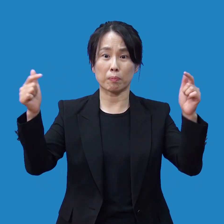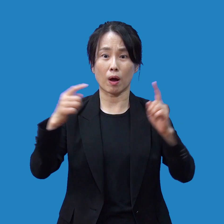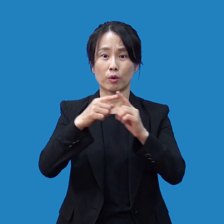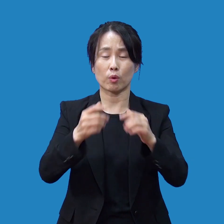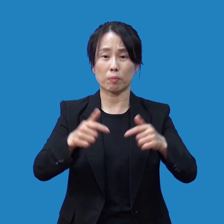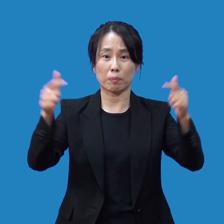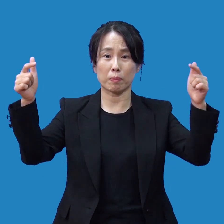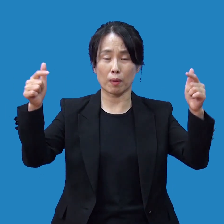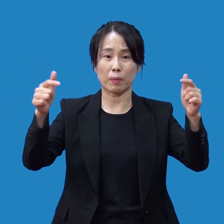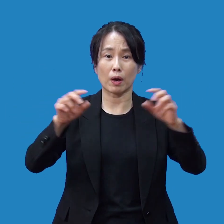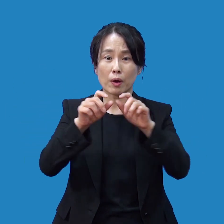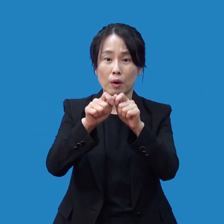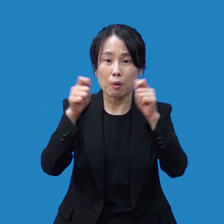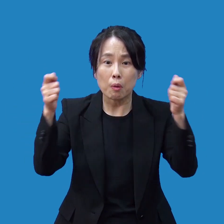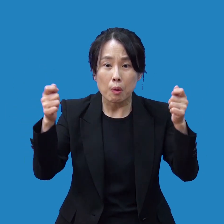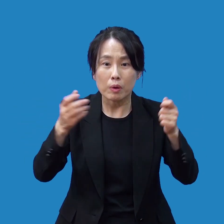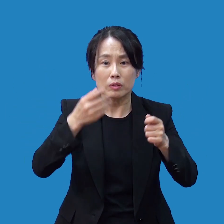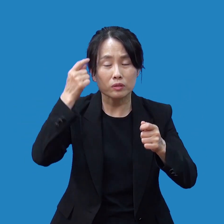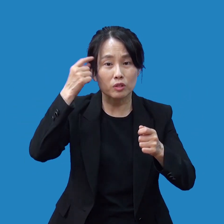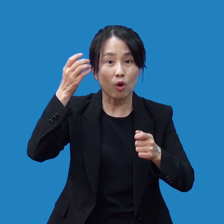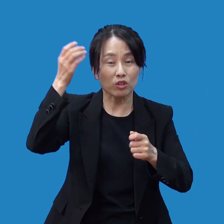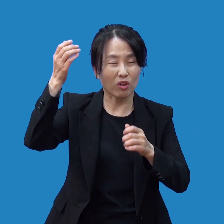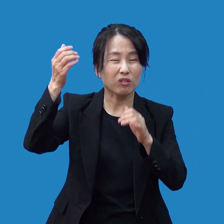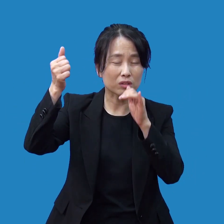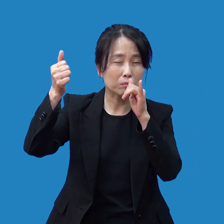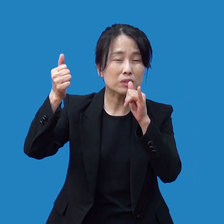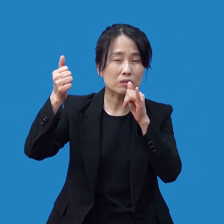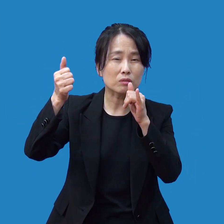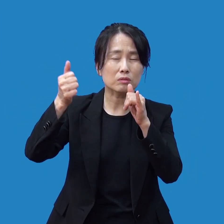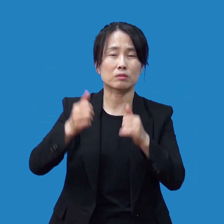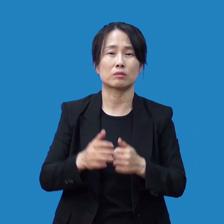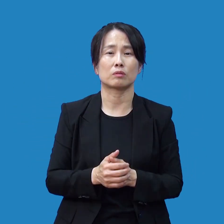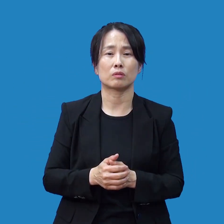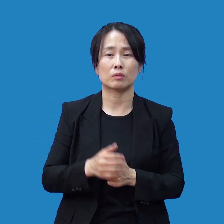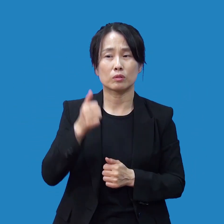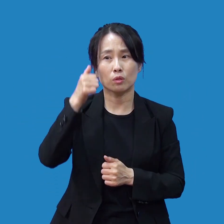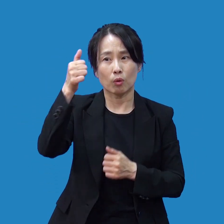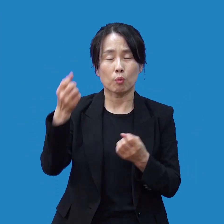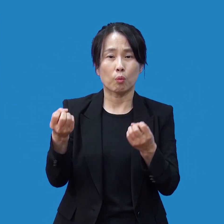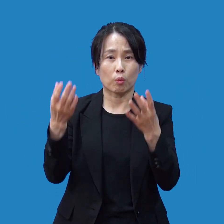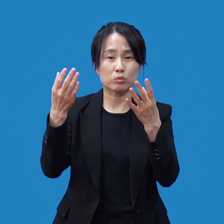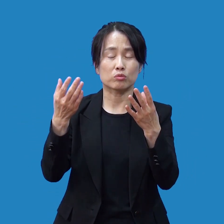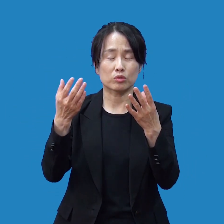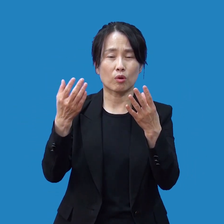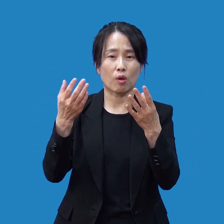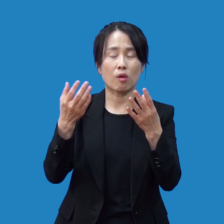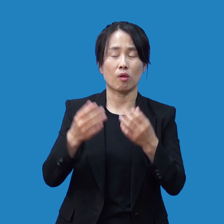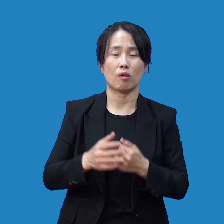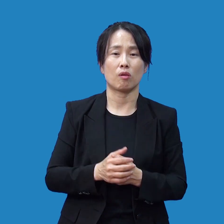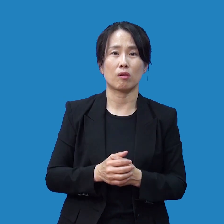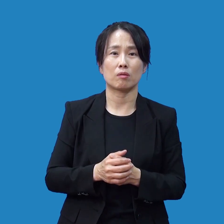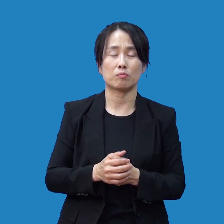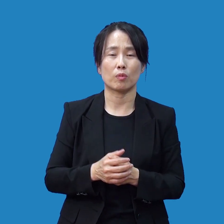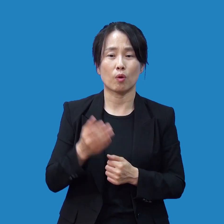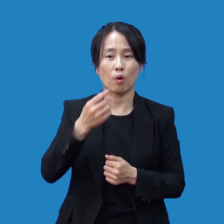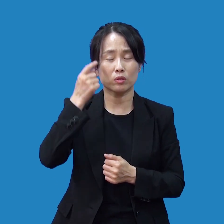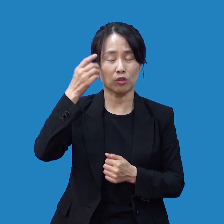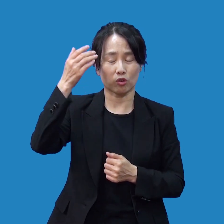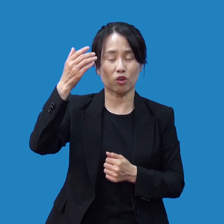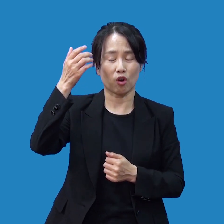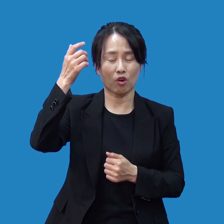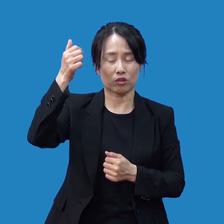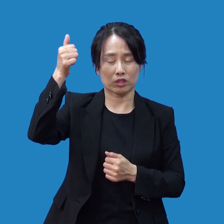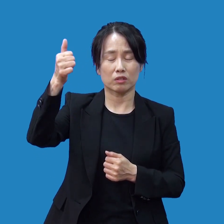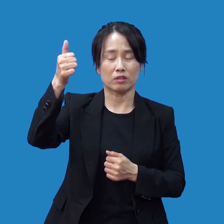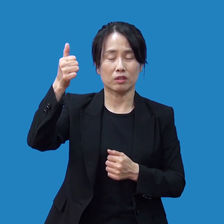또 한편에는 성령 운동이 있었습니다. 그리고 오순절 운동이 참 너무나 큰 기여를 했습니다. 지금도